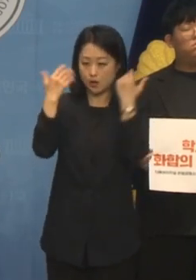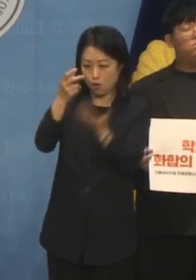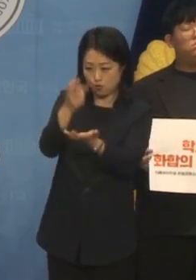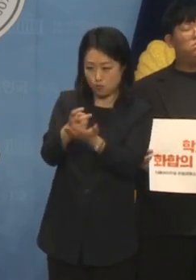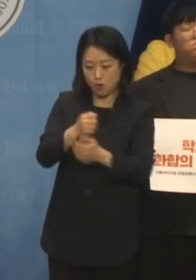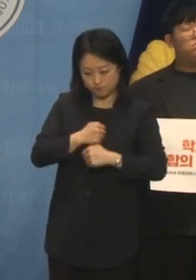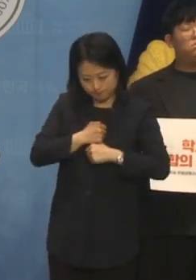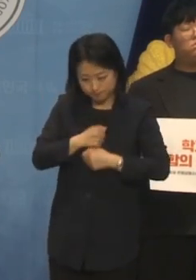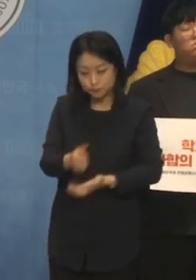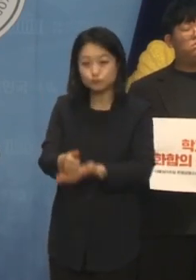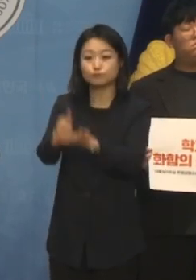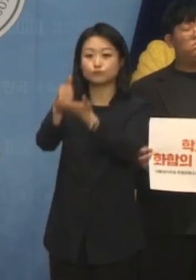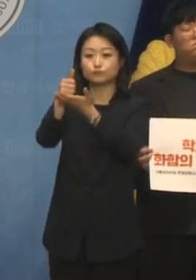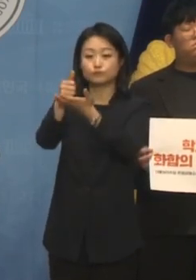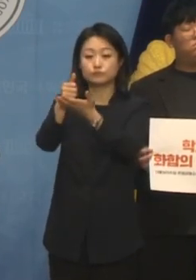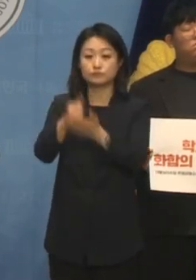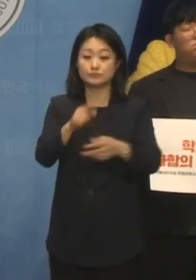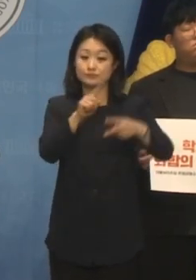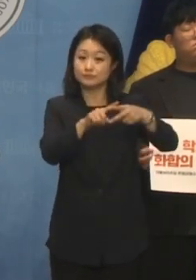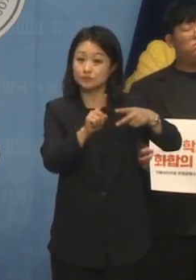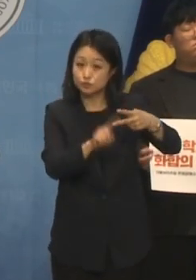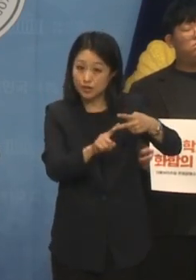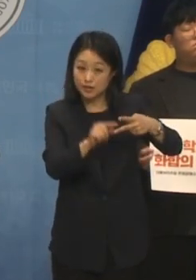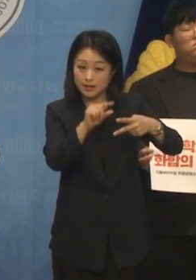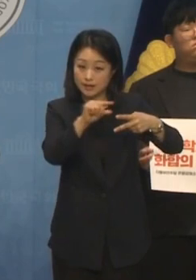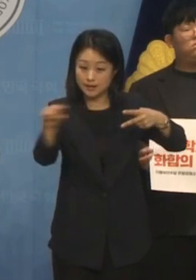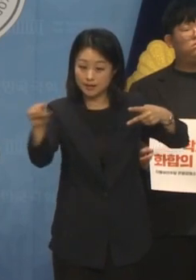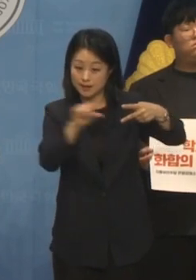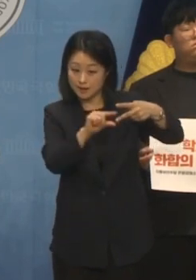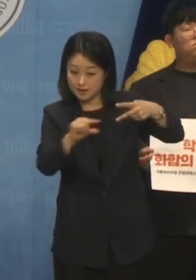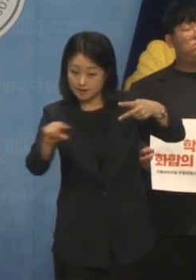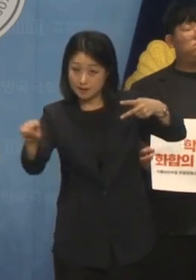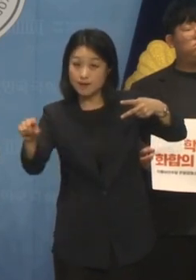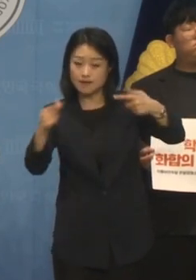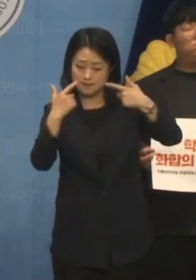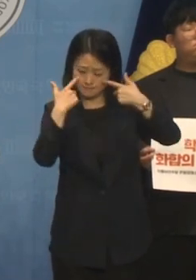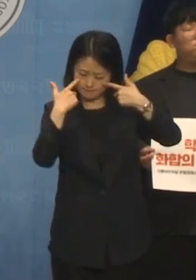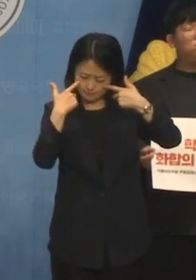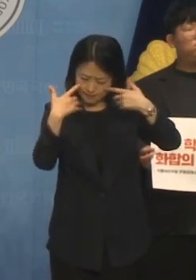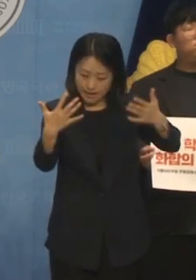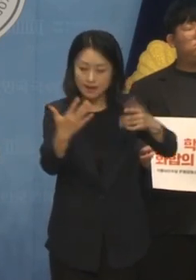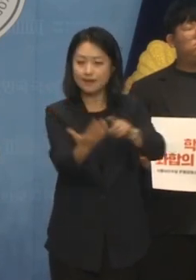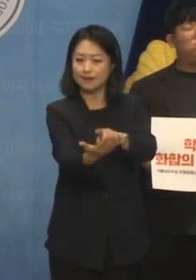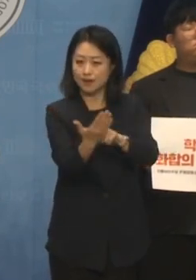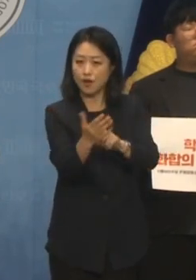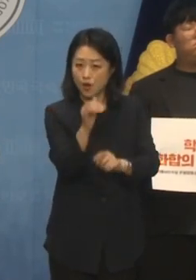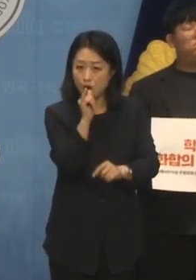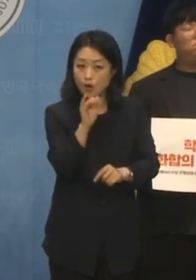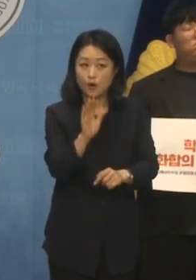존중하여야 한다. 위 두 조항은 학생인권조례에 명백히 명시되어 있는 조항입니다.